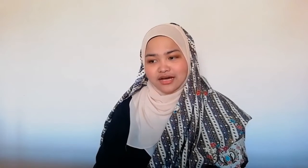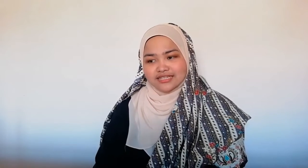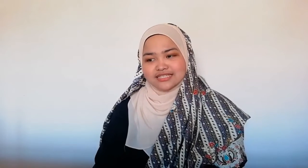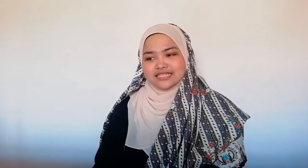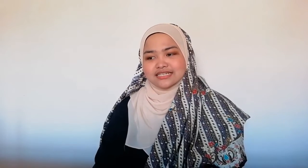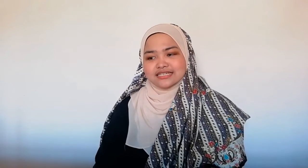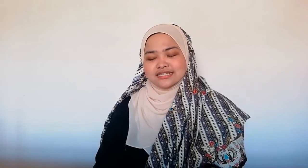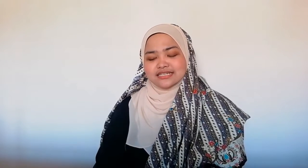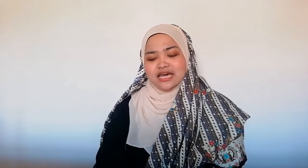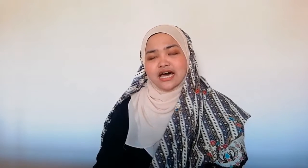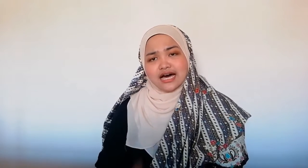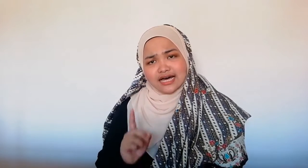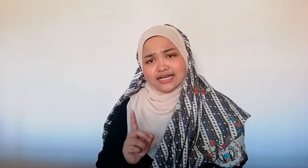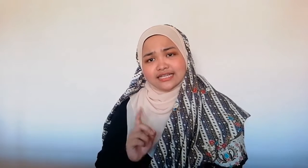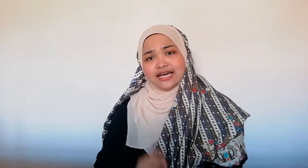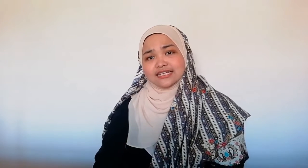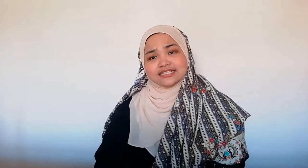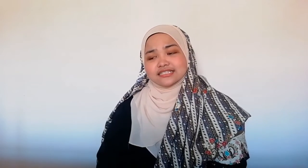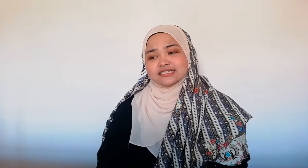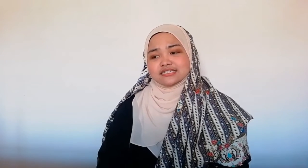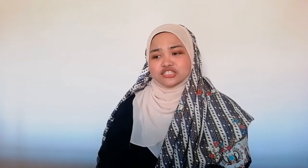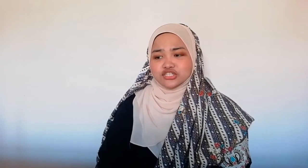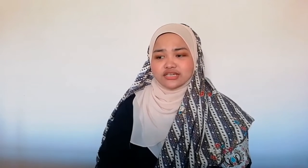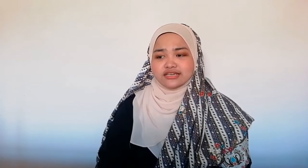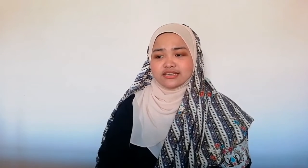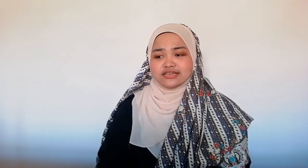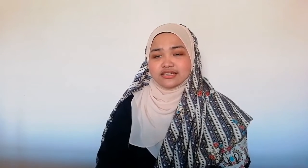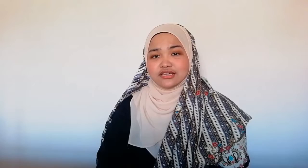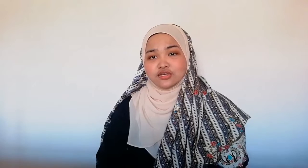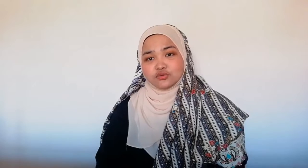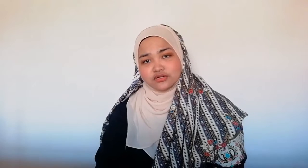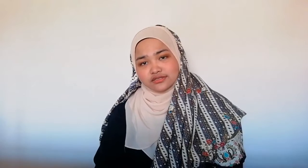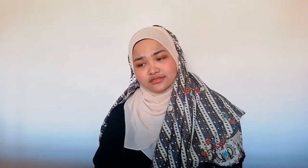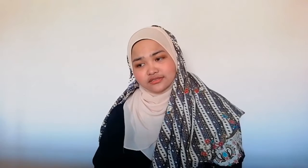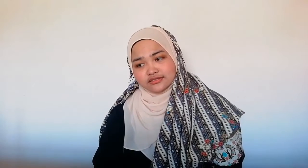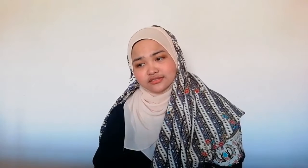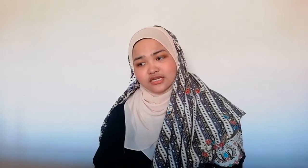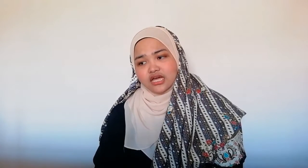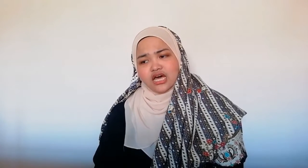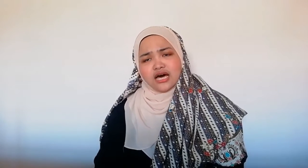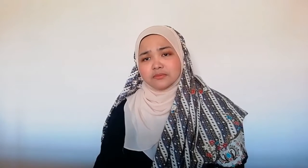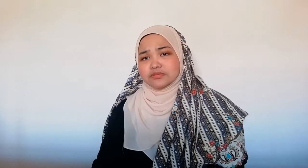sudahlah pasti akan kecewa.